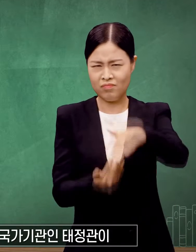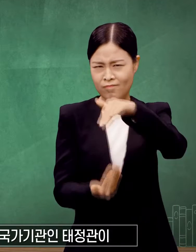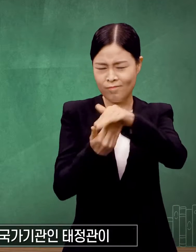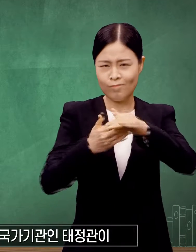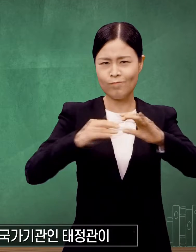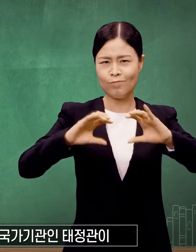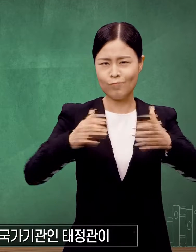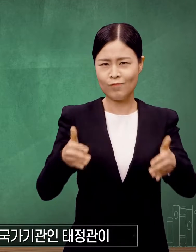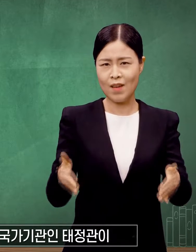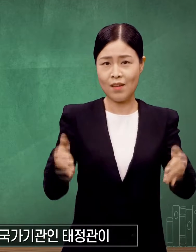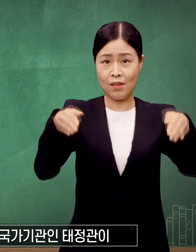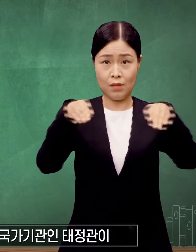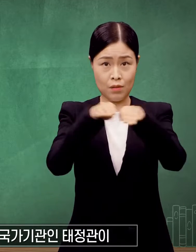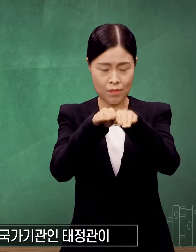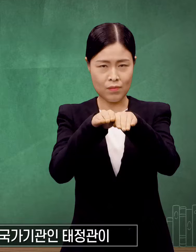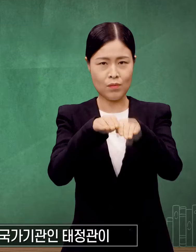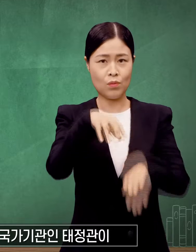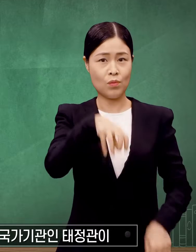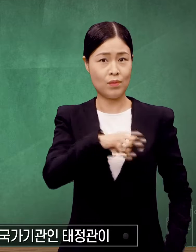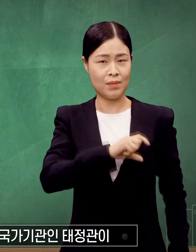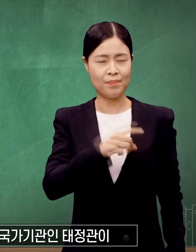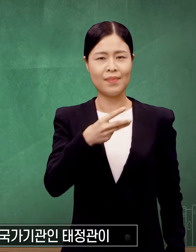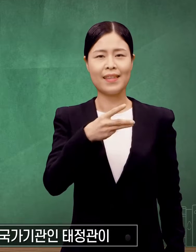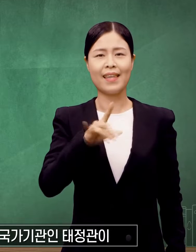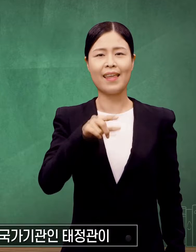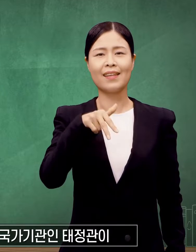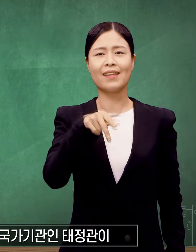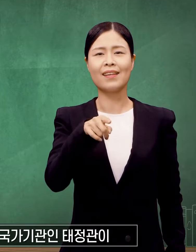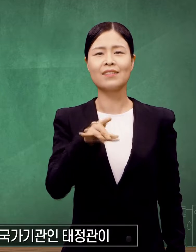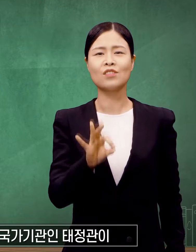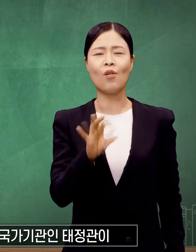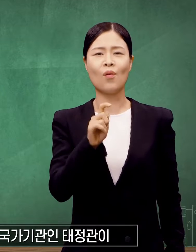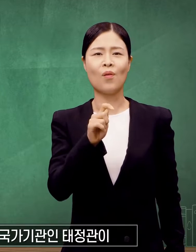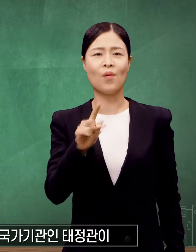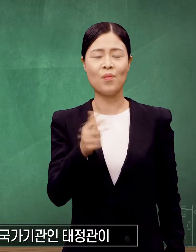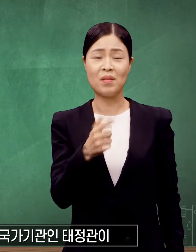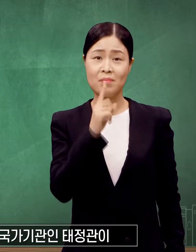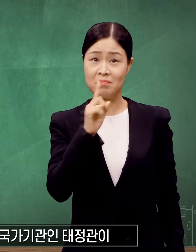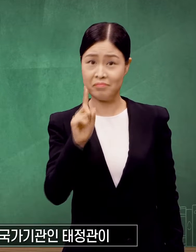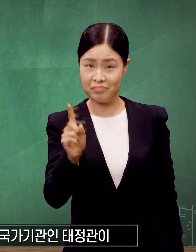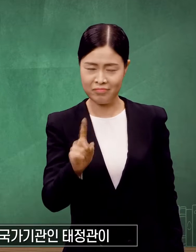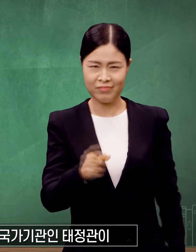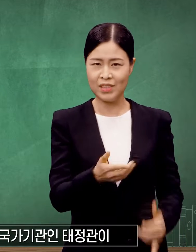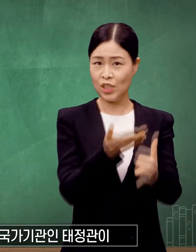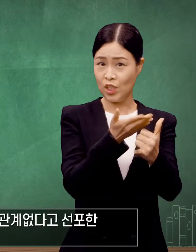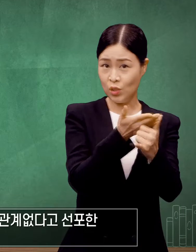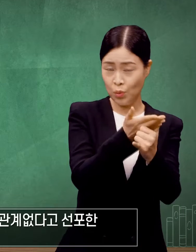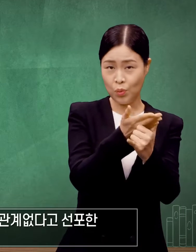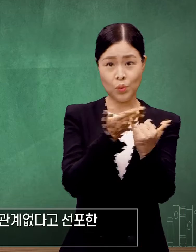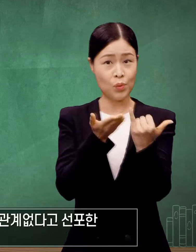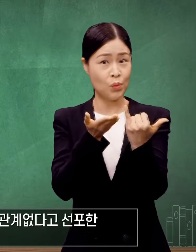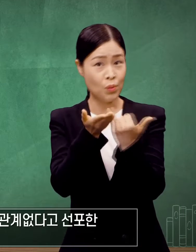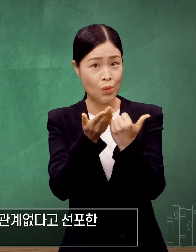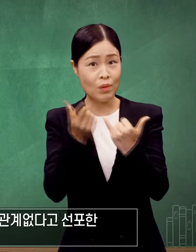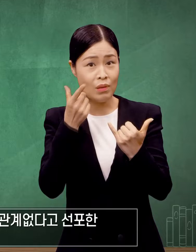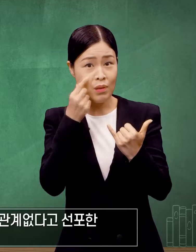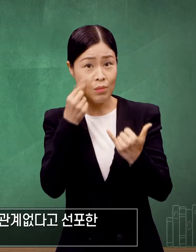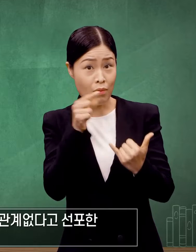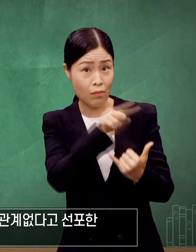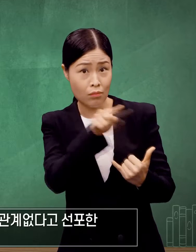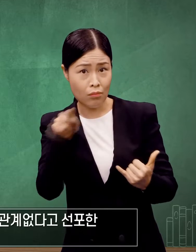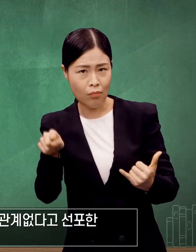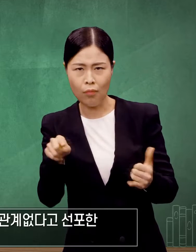태정관 지령은 일본 최고 국가기관인 태정관이 울릉도와